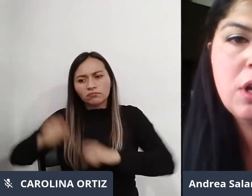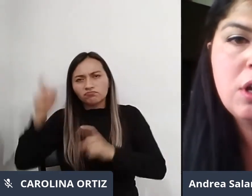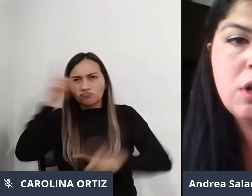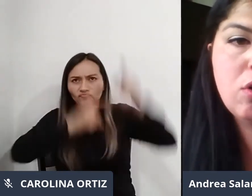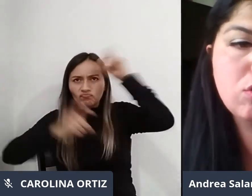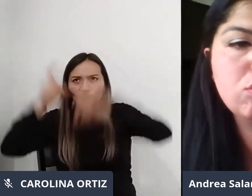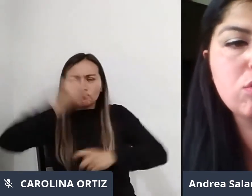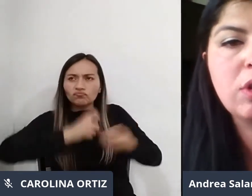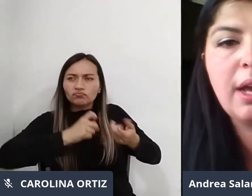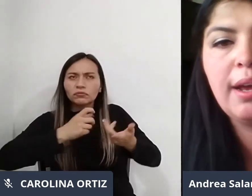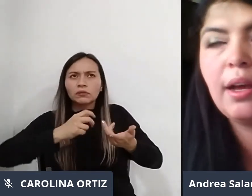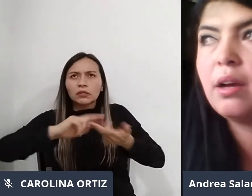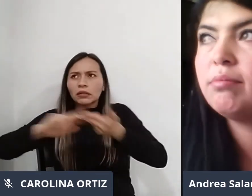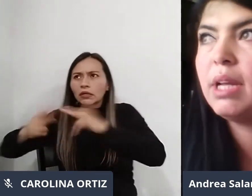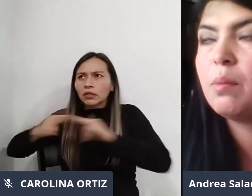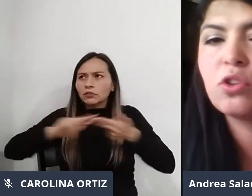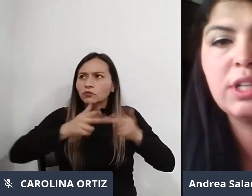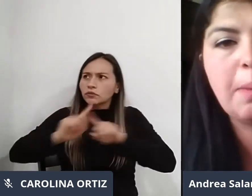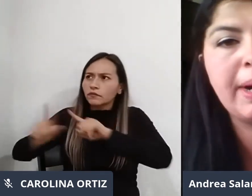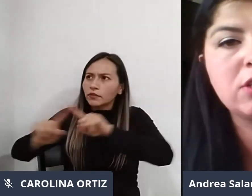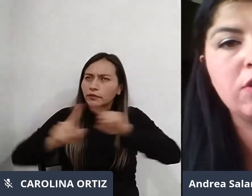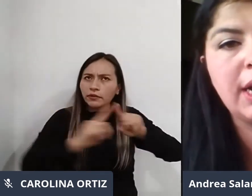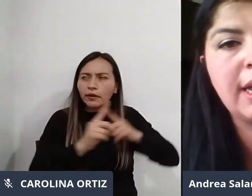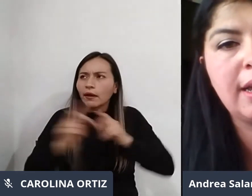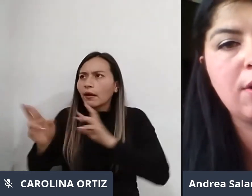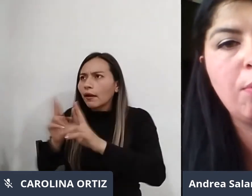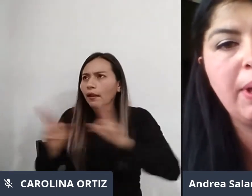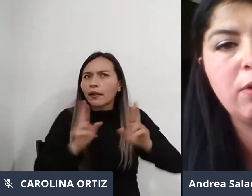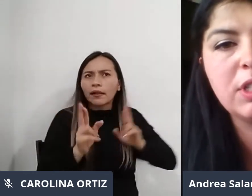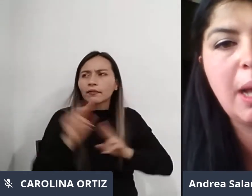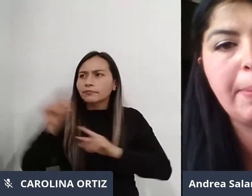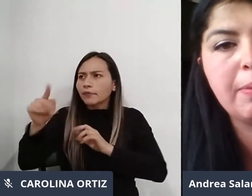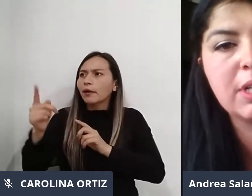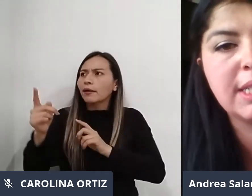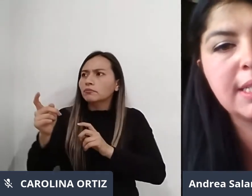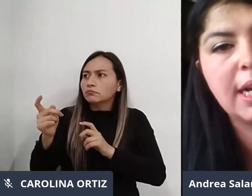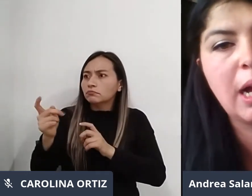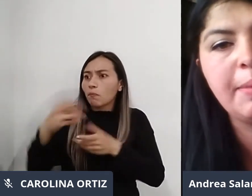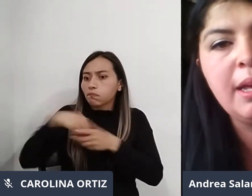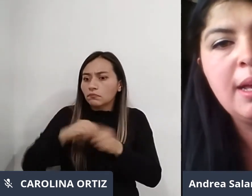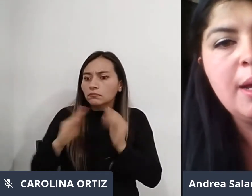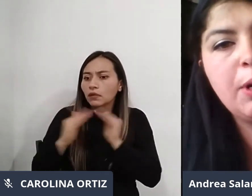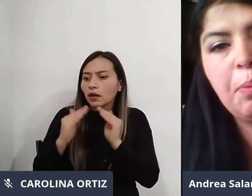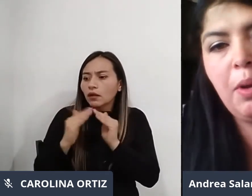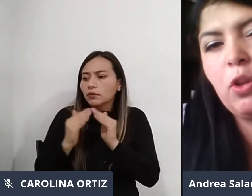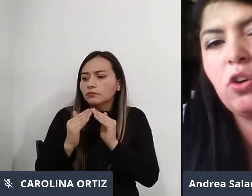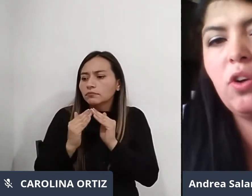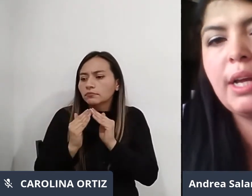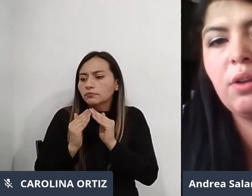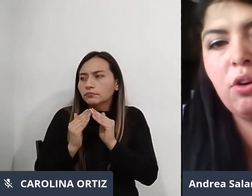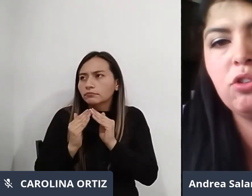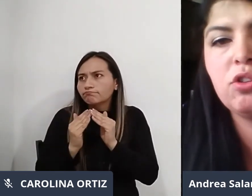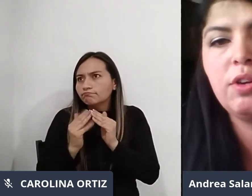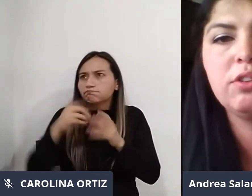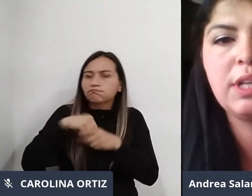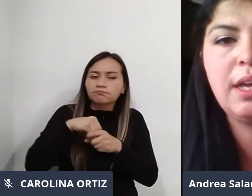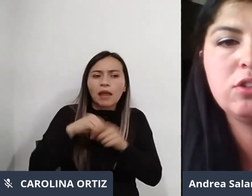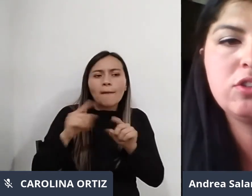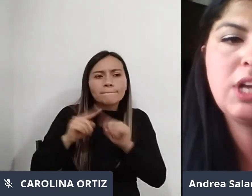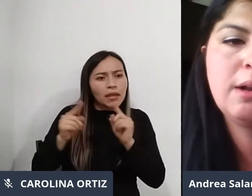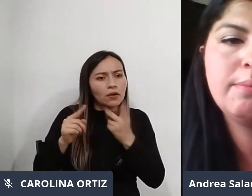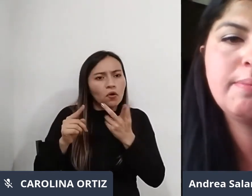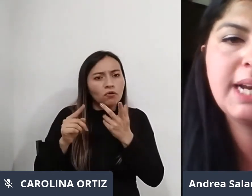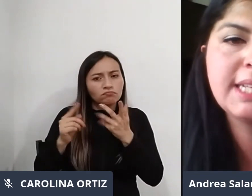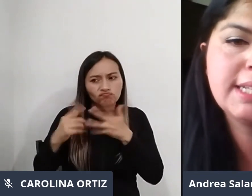vecinos, con sus, digamos, con esa persona que convivo siempre porque está cerca a mí, pero de pronto con la que no he construido